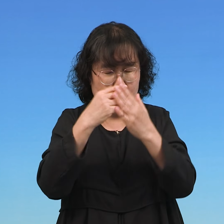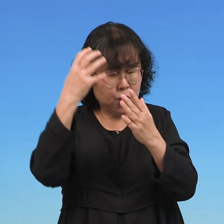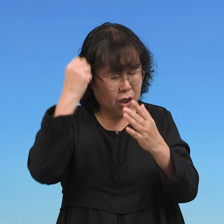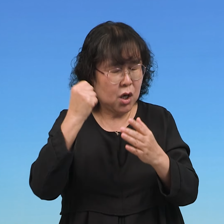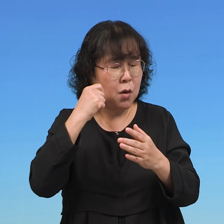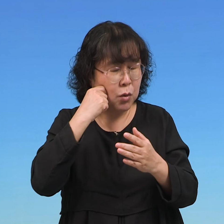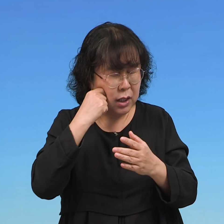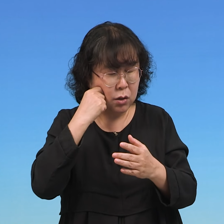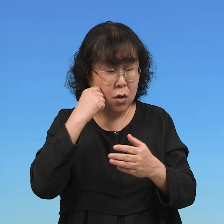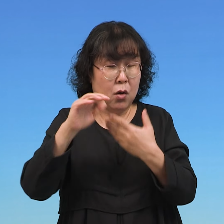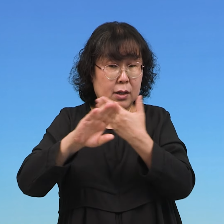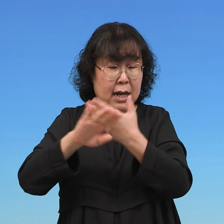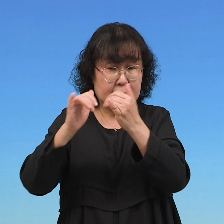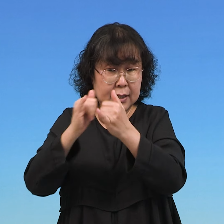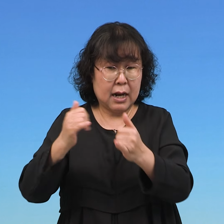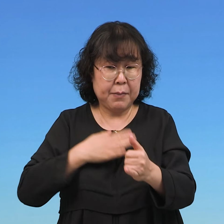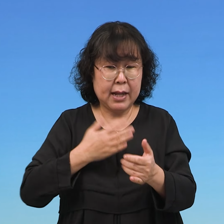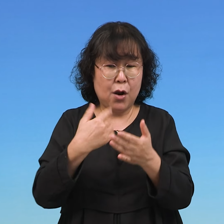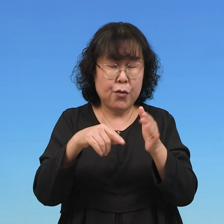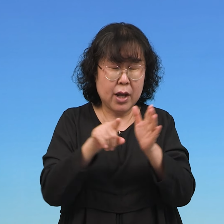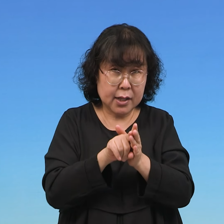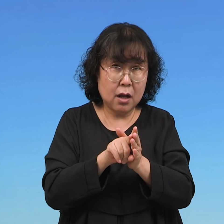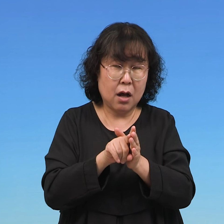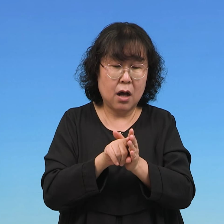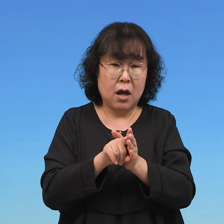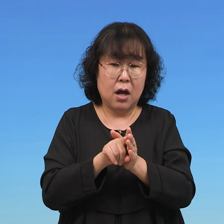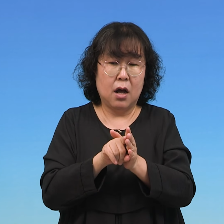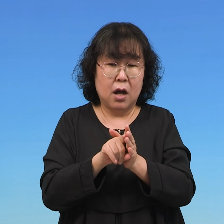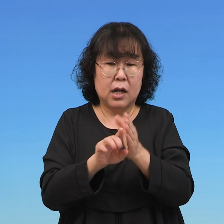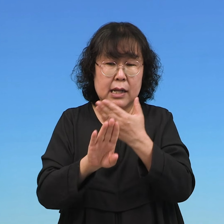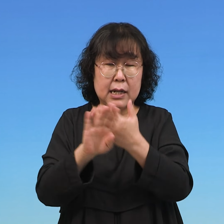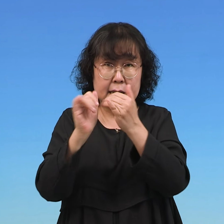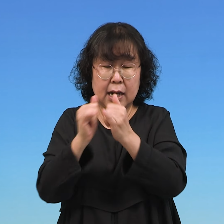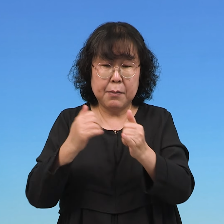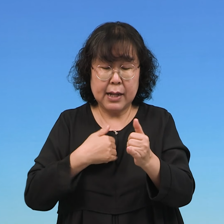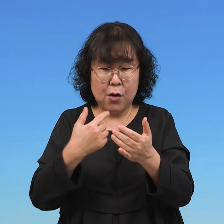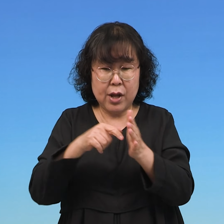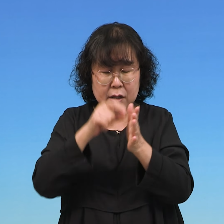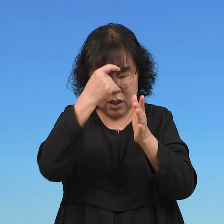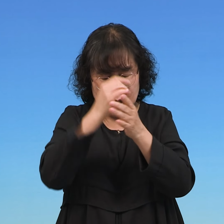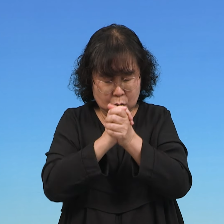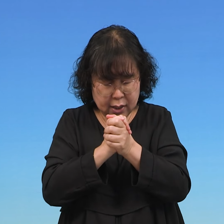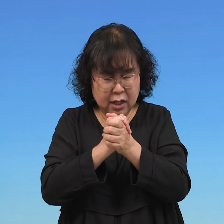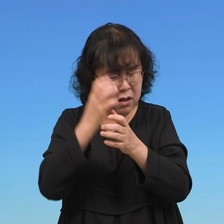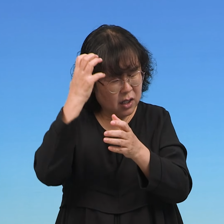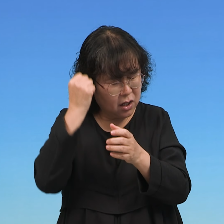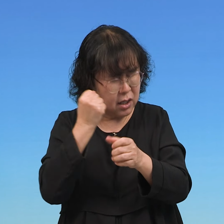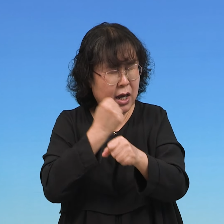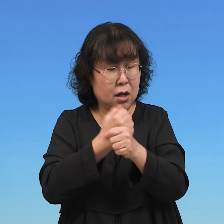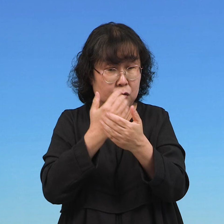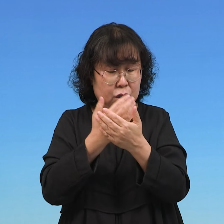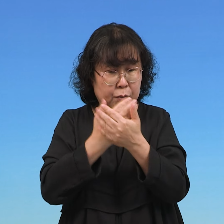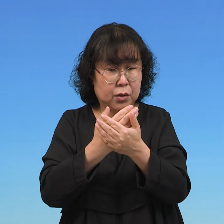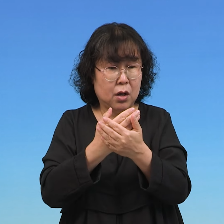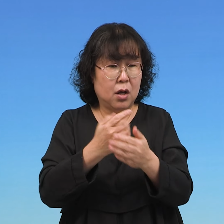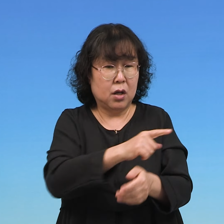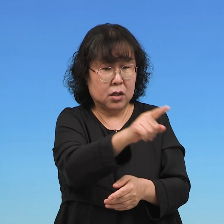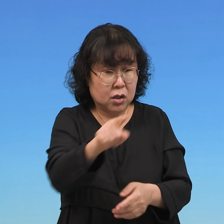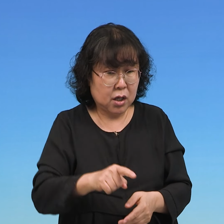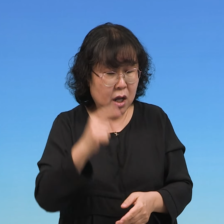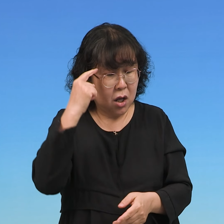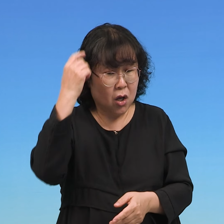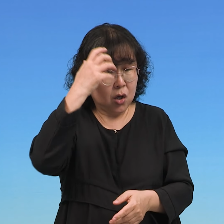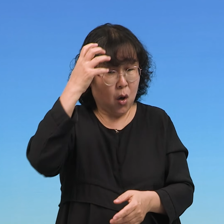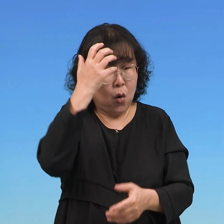한 가지만, 누군가 날 위하여, 누군가 날 위하여 기도하네. 하나님, 저들의 영혼을 위해